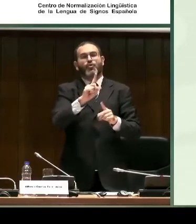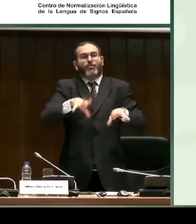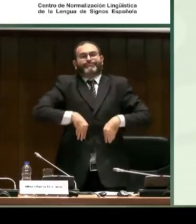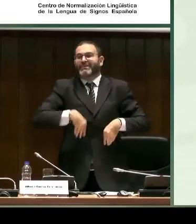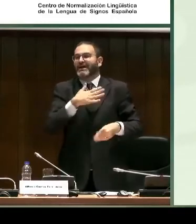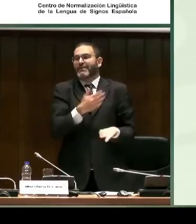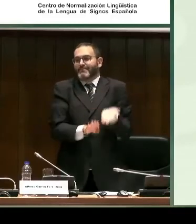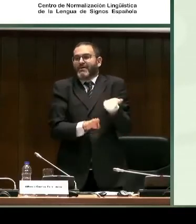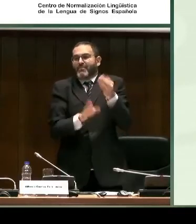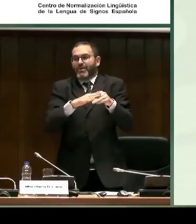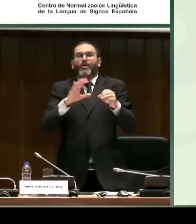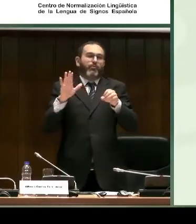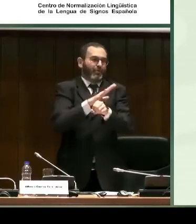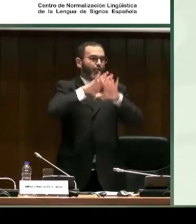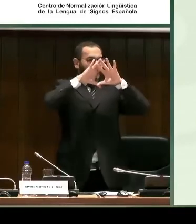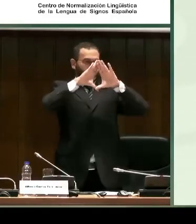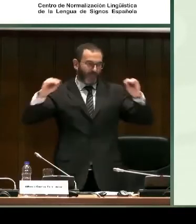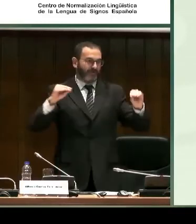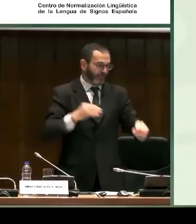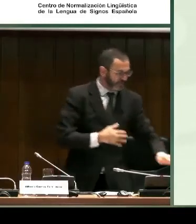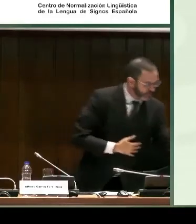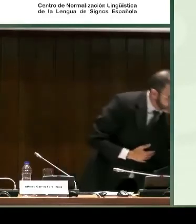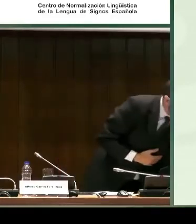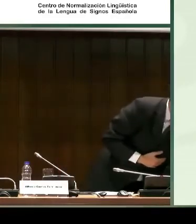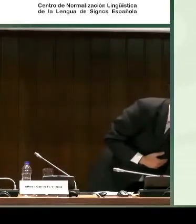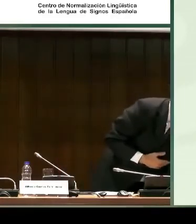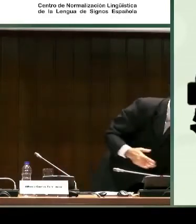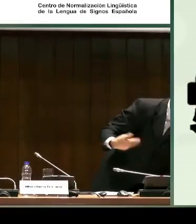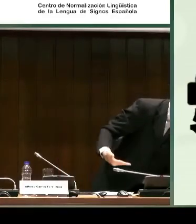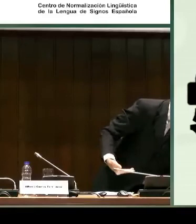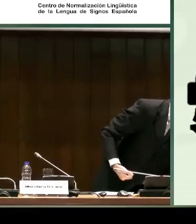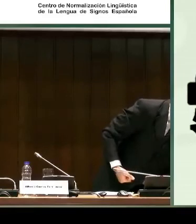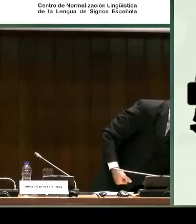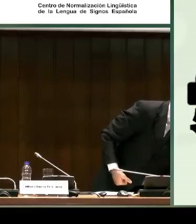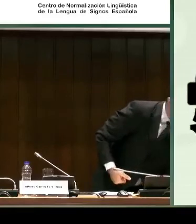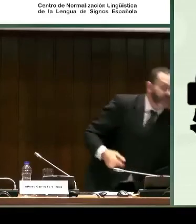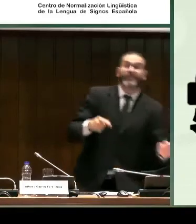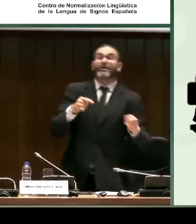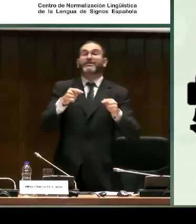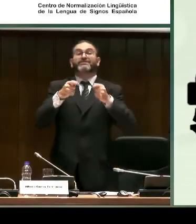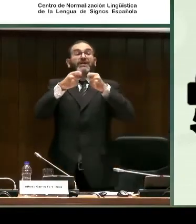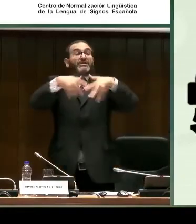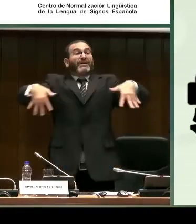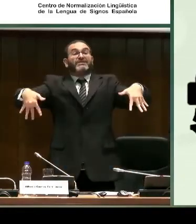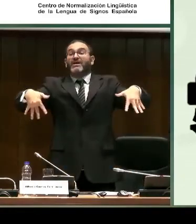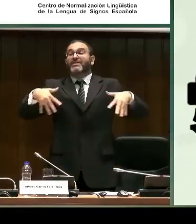se asignan a nuestra entidad, aunque evidentemente no estamos satisfechos con la cuantía y queremos que se aumente.